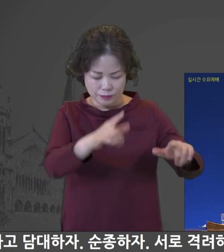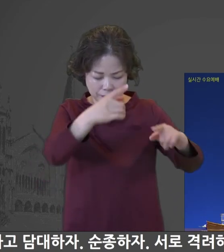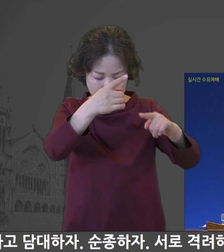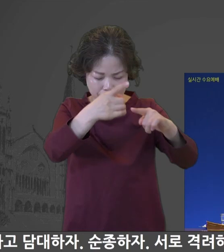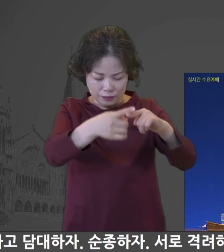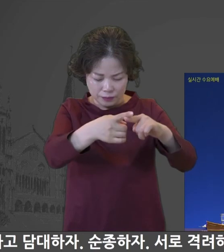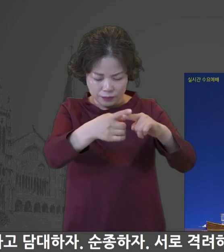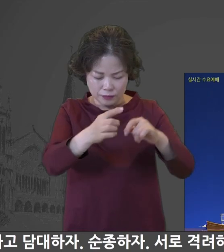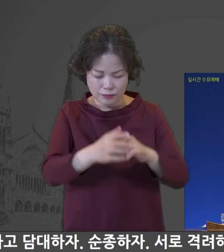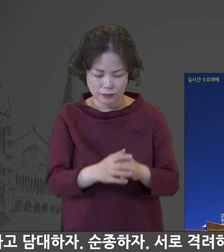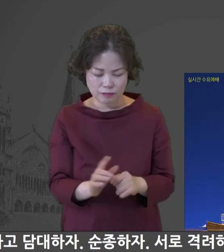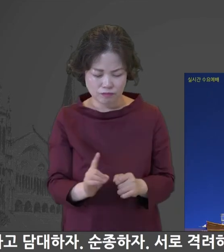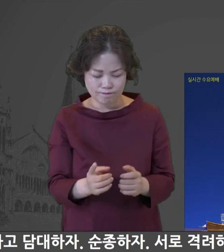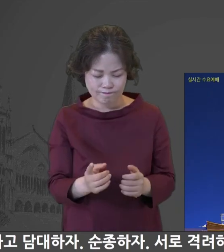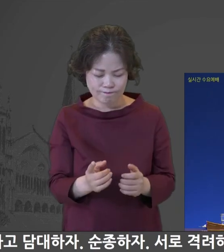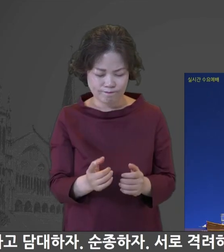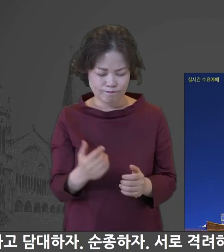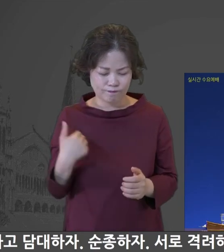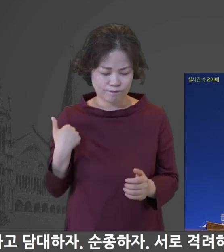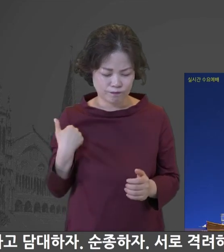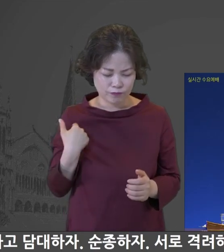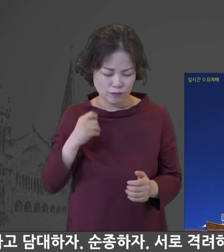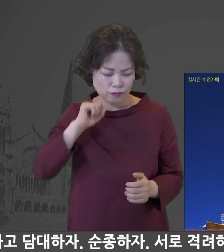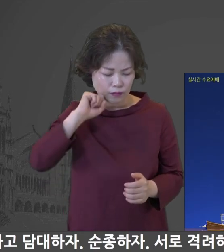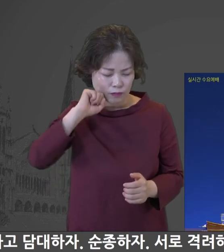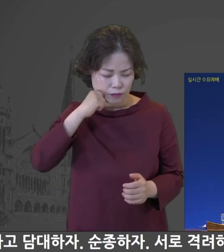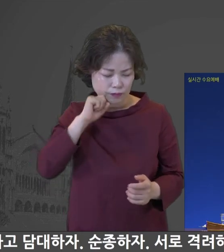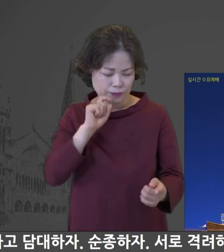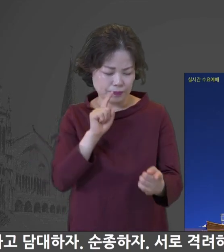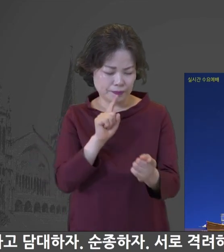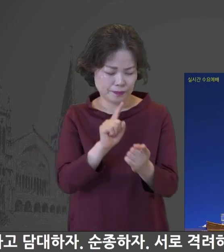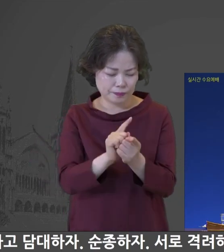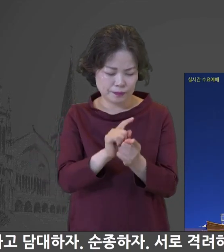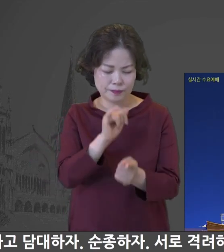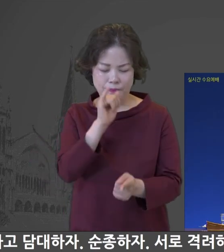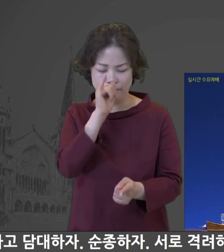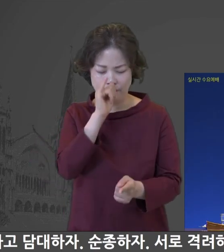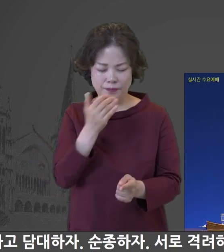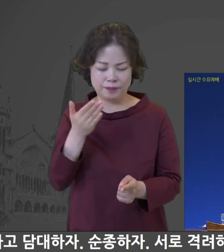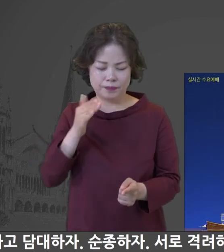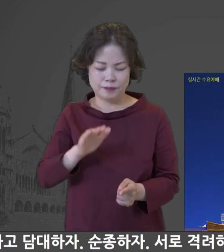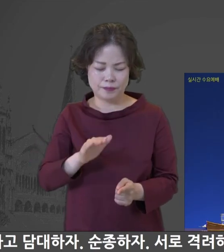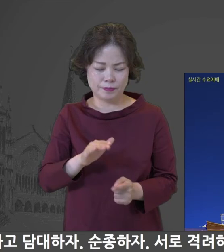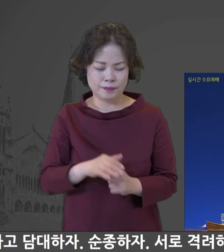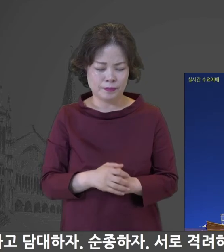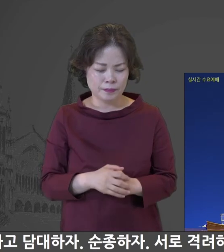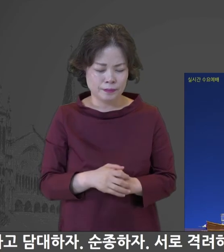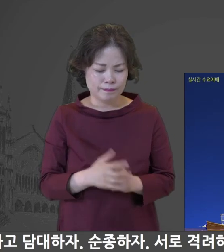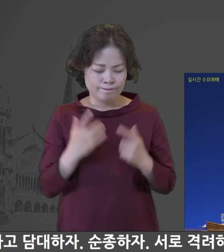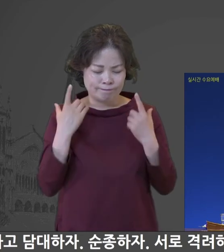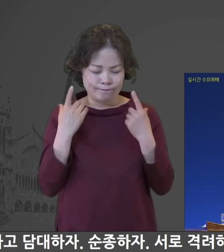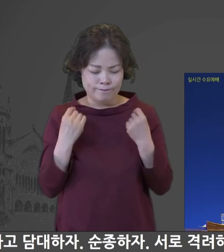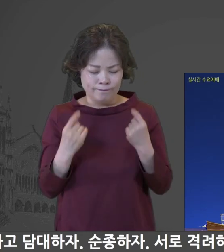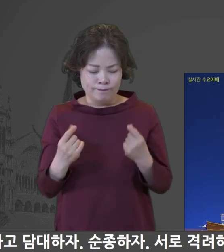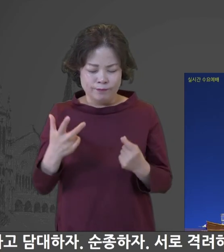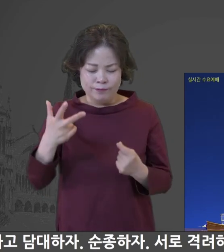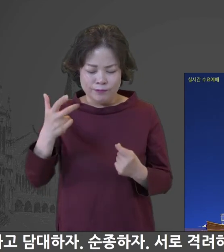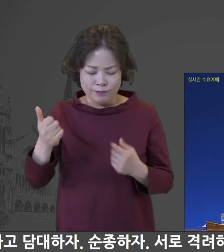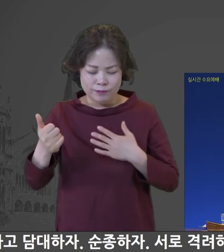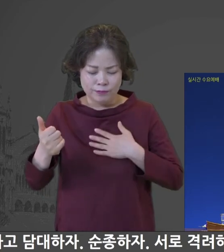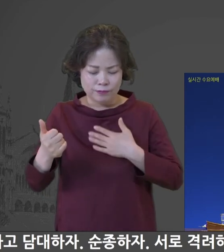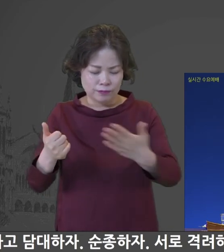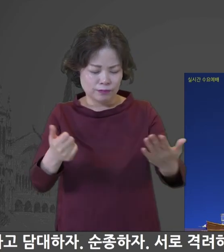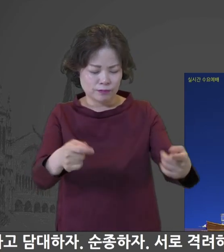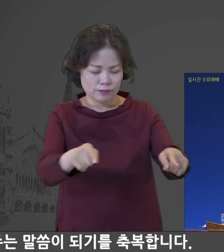살다가도 어찌할 바 모르는 어려움에 빠질 때가 있습니다. 그러나 그때에도 여전히 주님께서는 내가